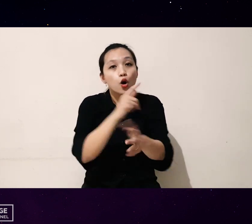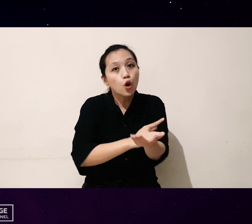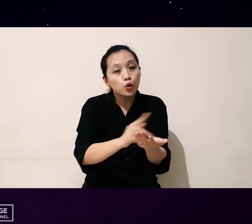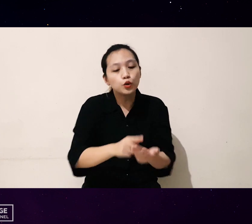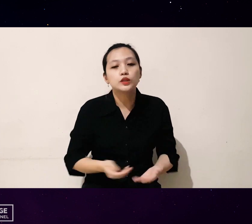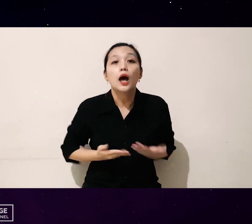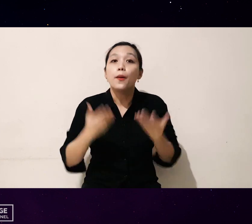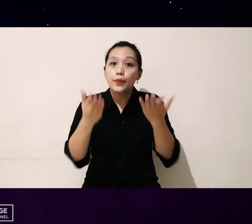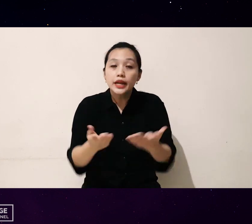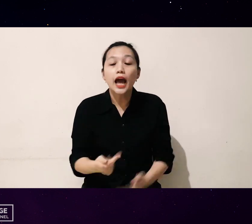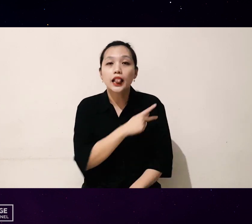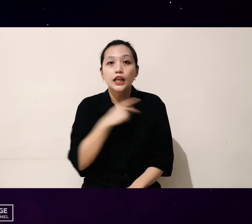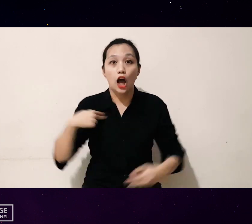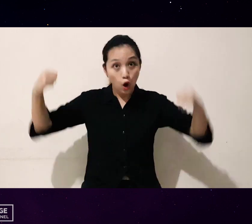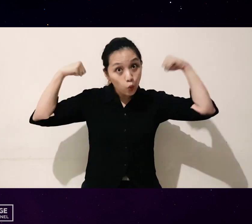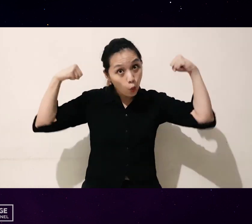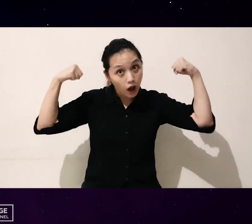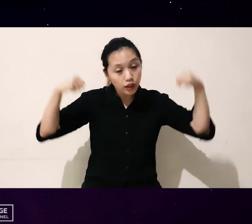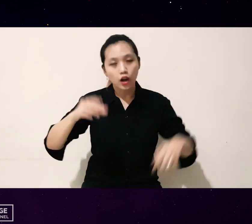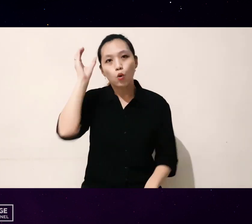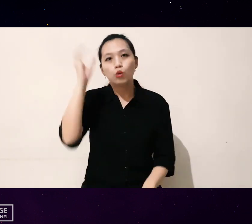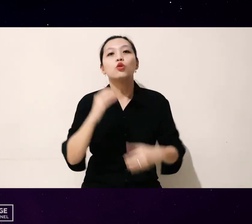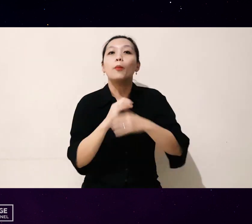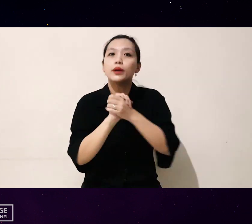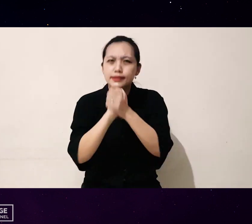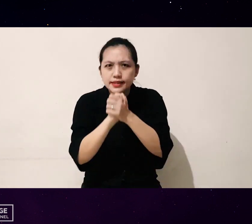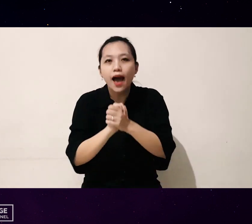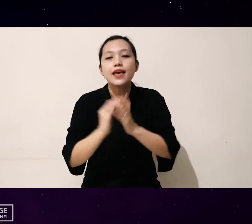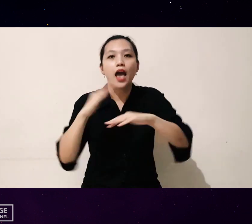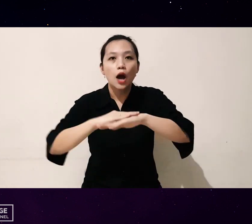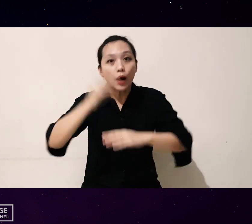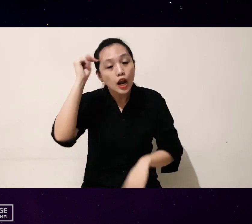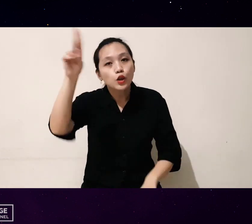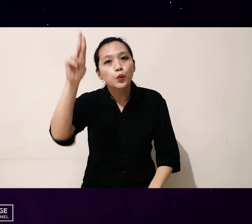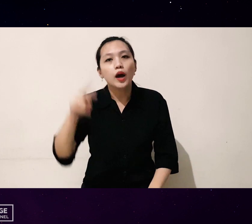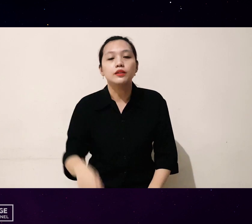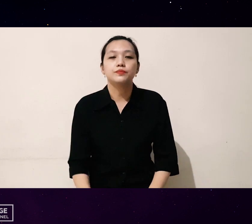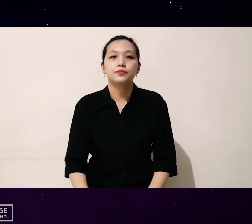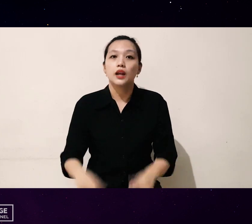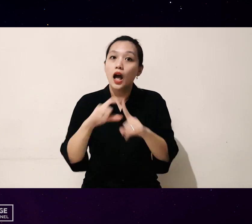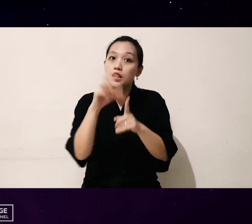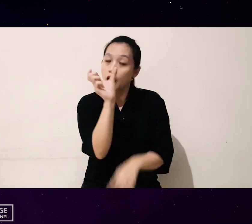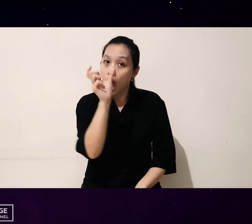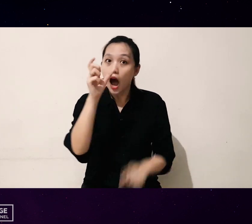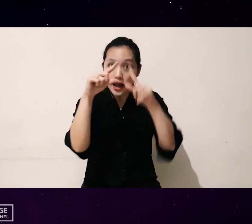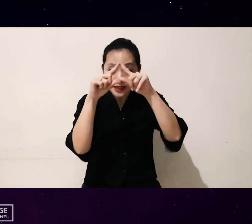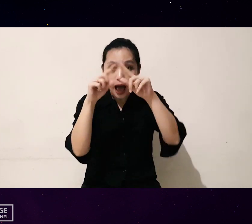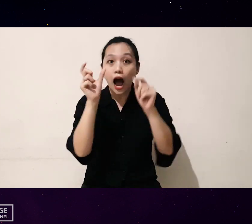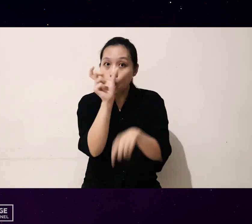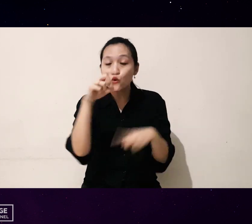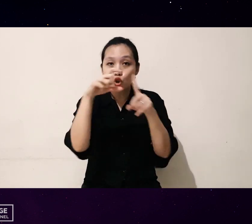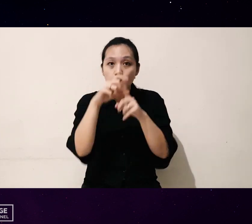akan memberi kita kekuatan supaya hati kita dapat terlatih untuk percaya kepada Tuhan. Dan Daud